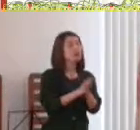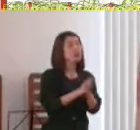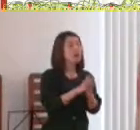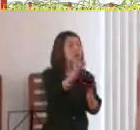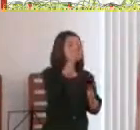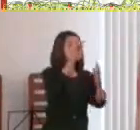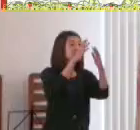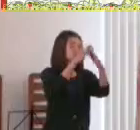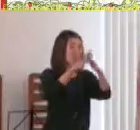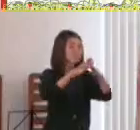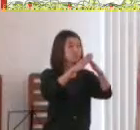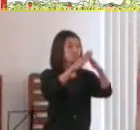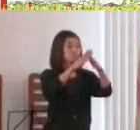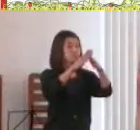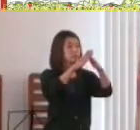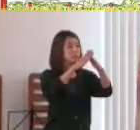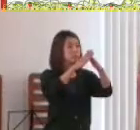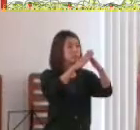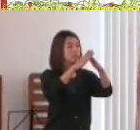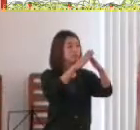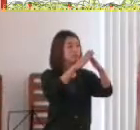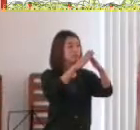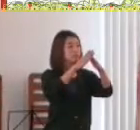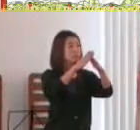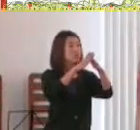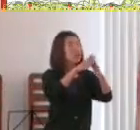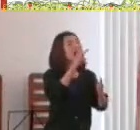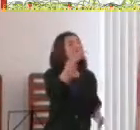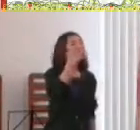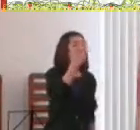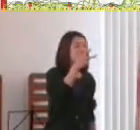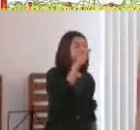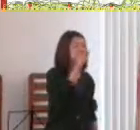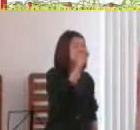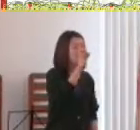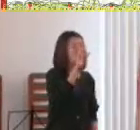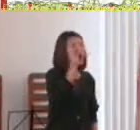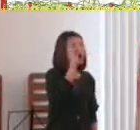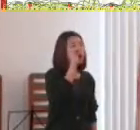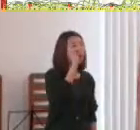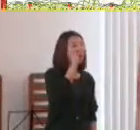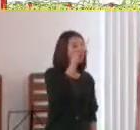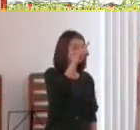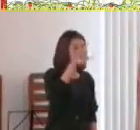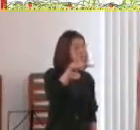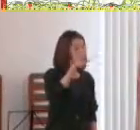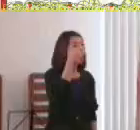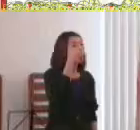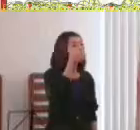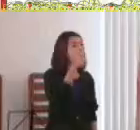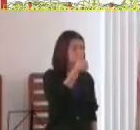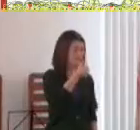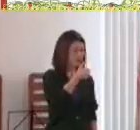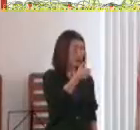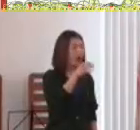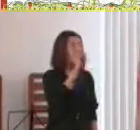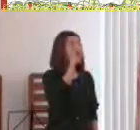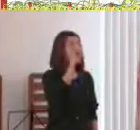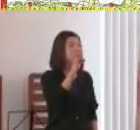週もお話ししましたけれども、シメオンというおじいちゃんがおりまして、このシメオンはメシ